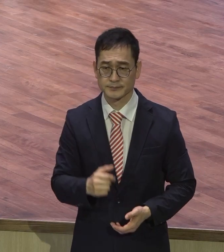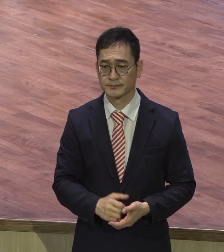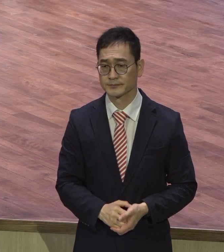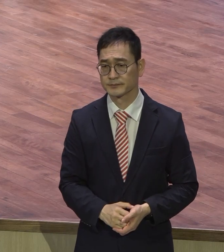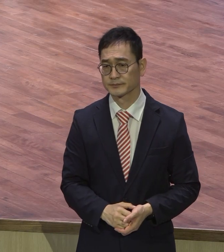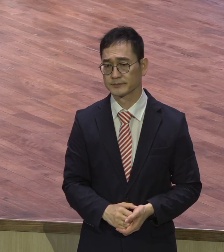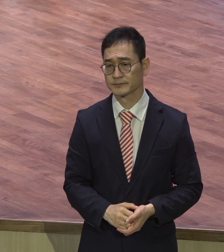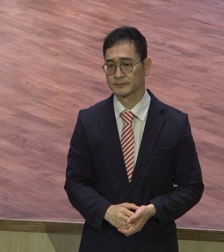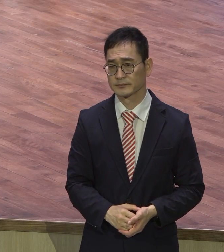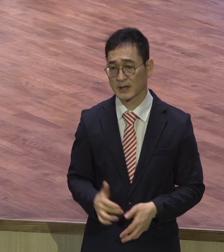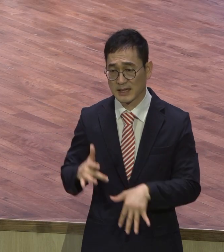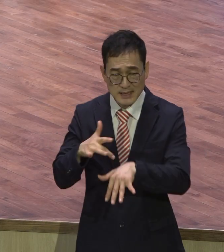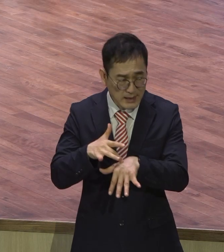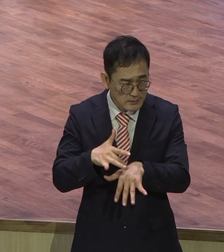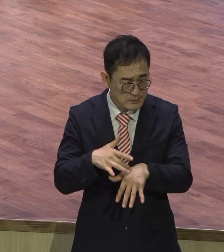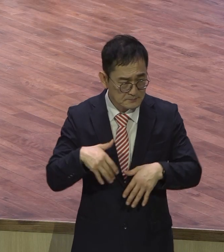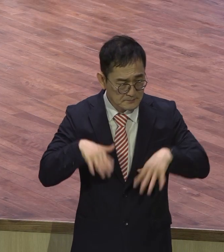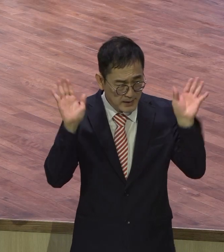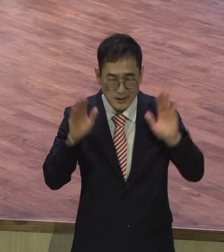그래야 사단이 듬타지 않는 거예요